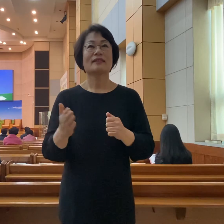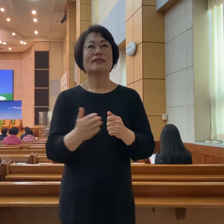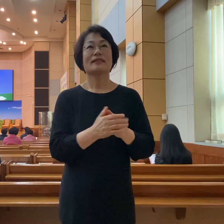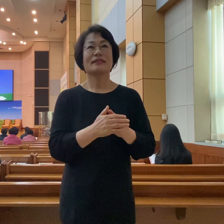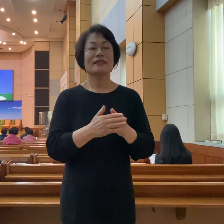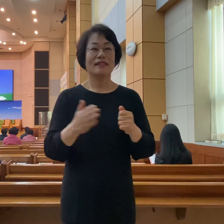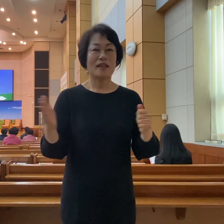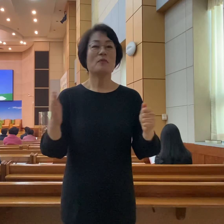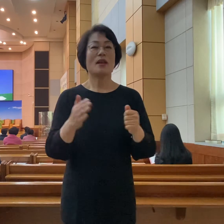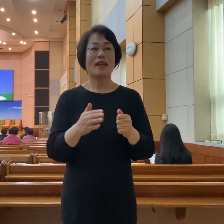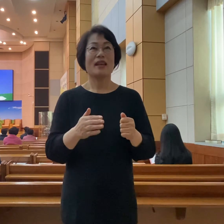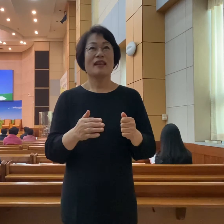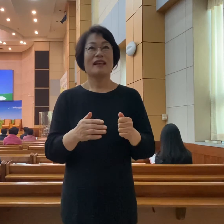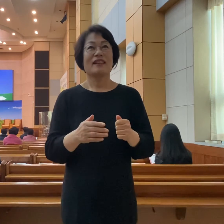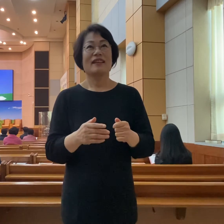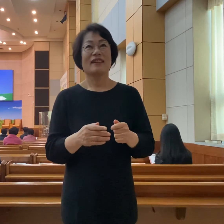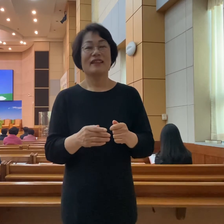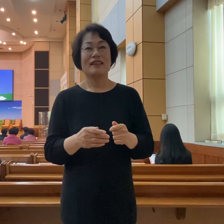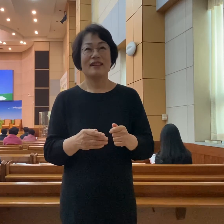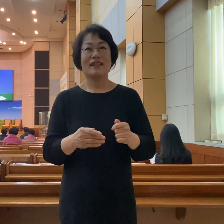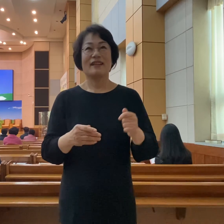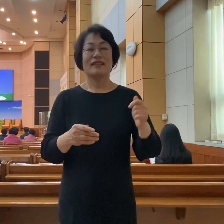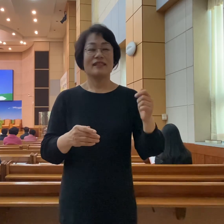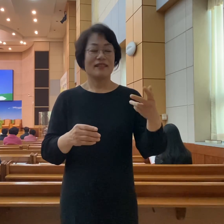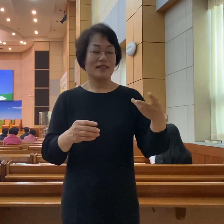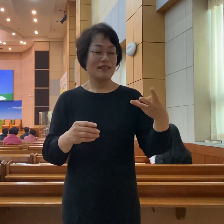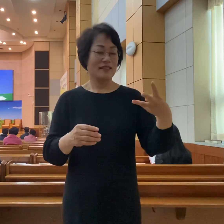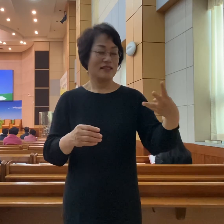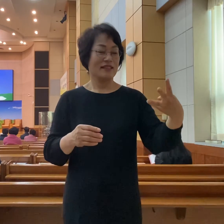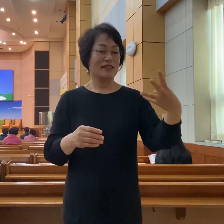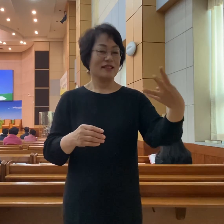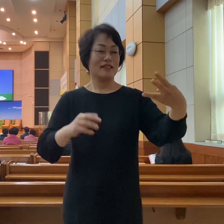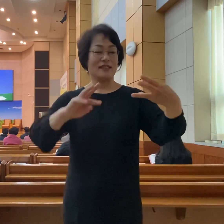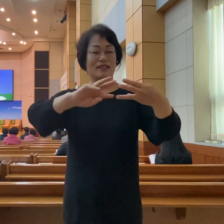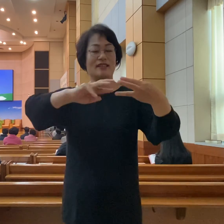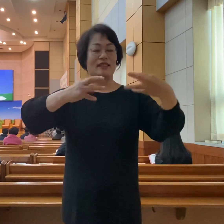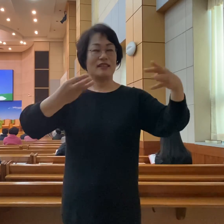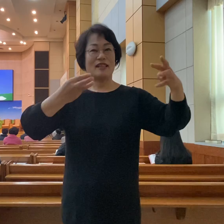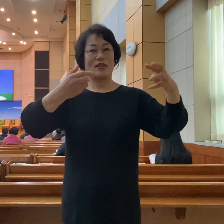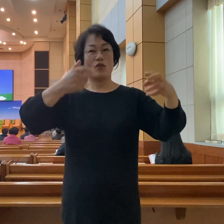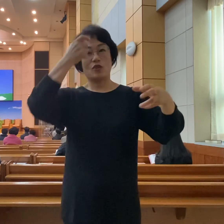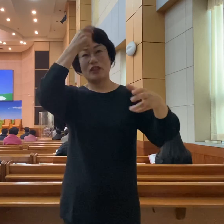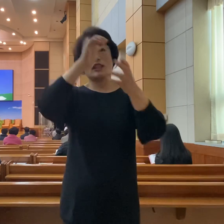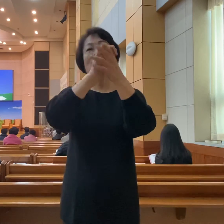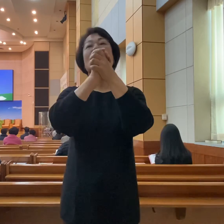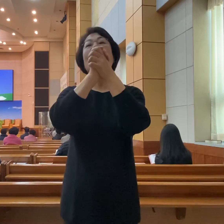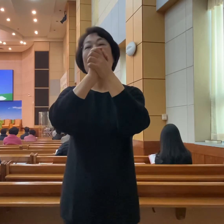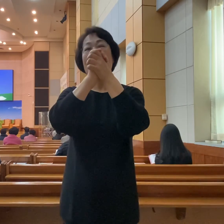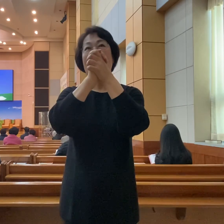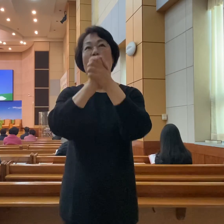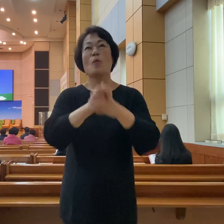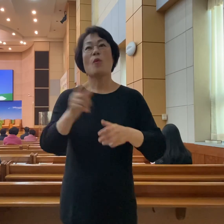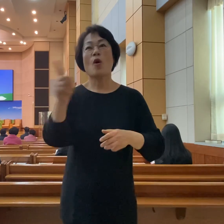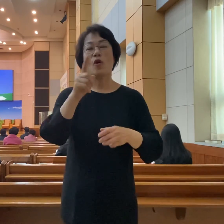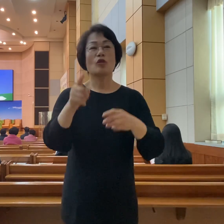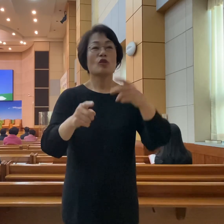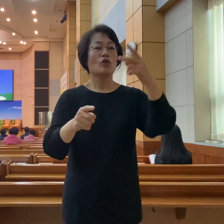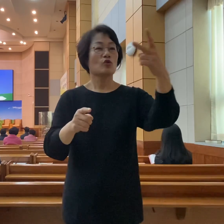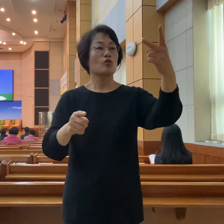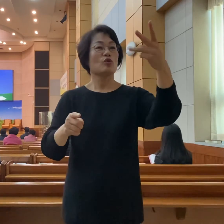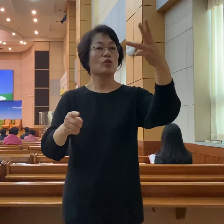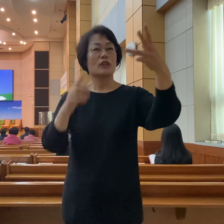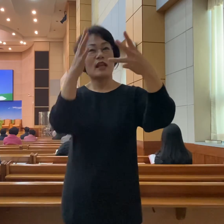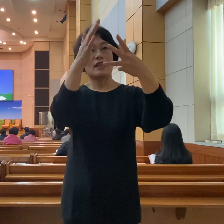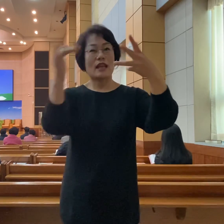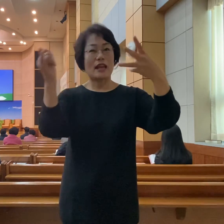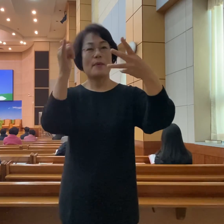삼겹줄, 세겹줄 기도했는데 세겹줄 기도하면 뭔지 알잖아요. 두세 사람이 같이